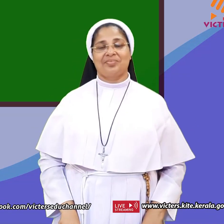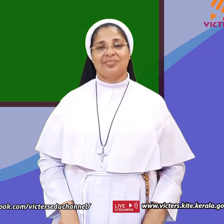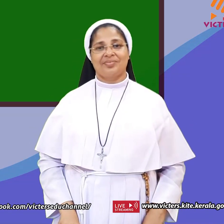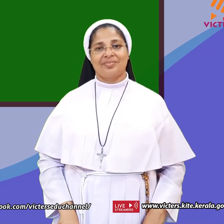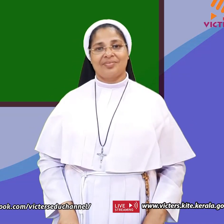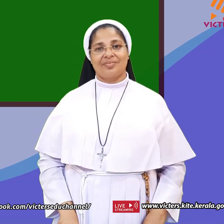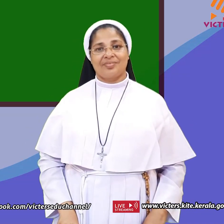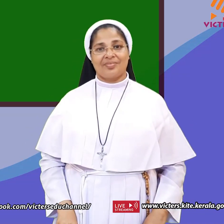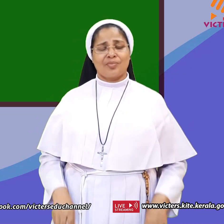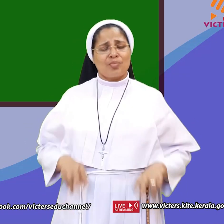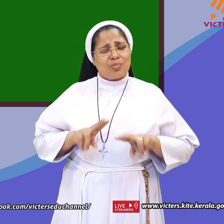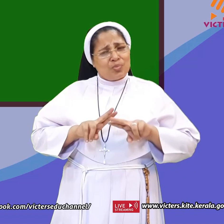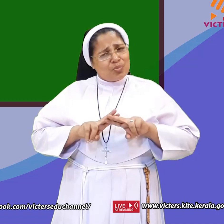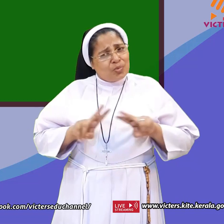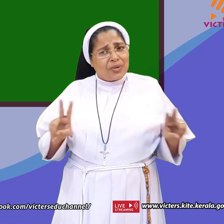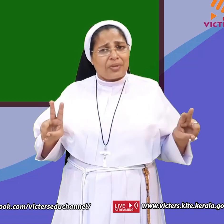പൂർണ്ണമായും